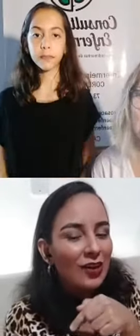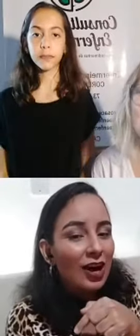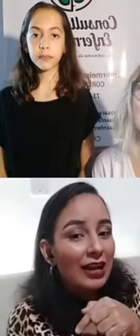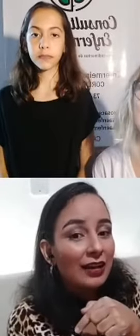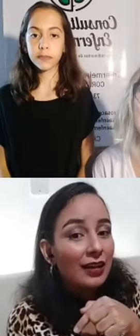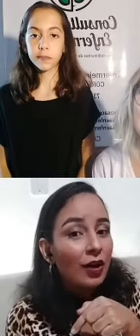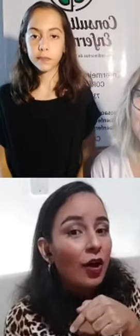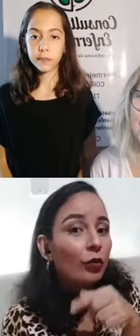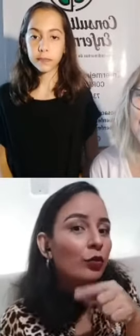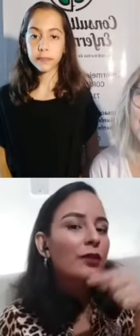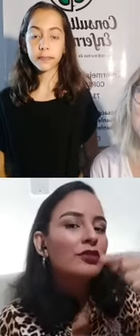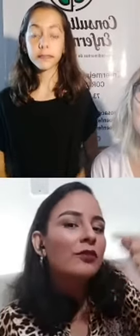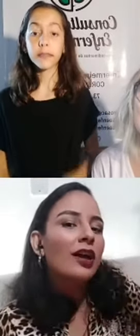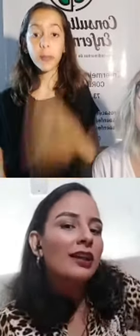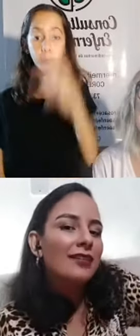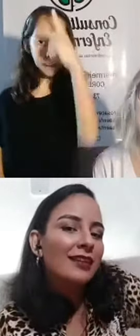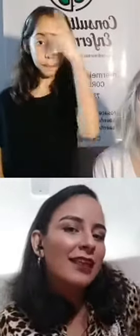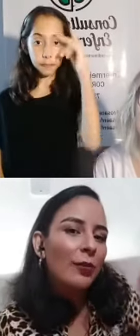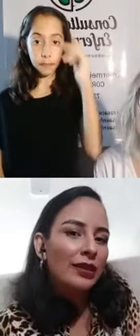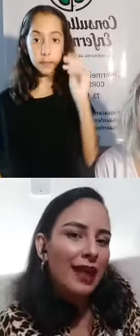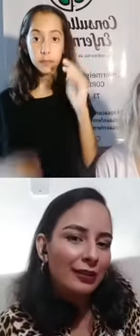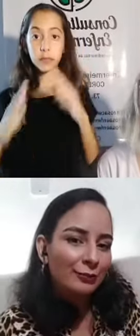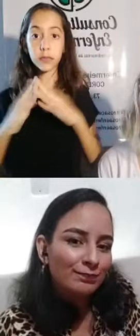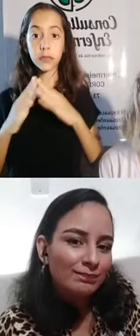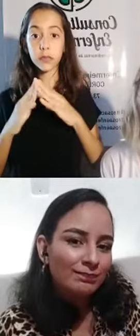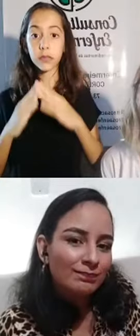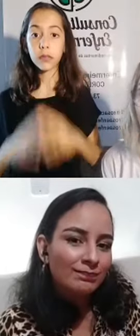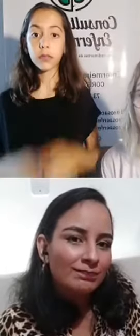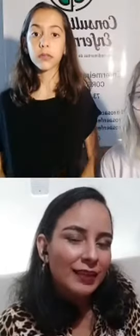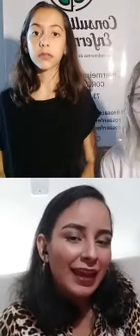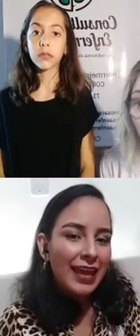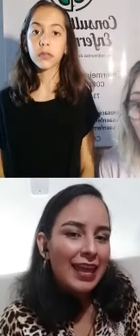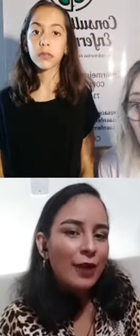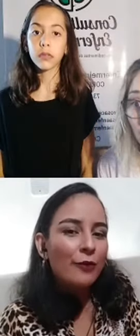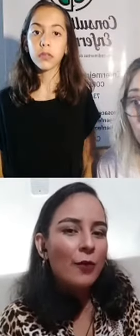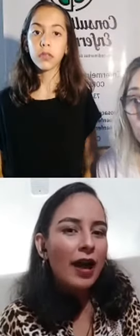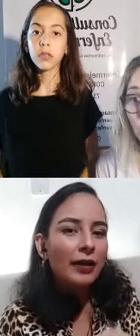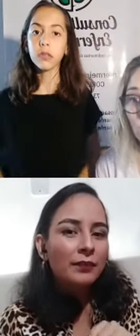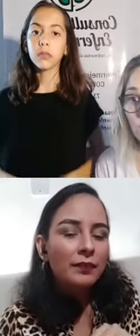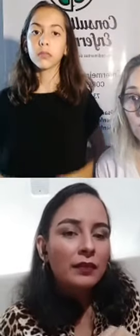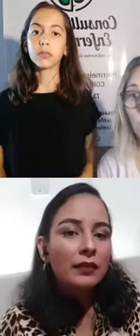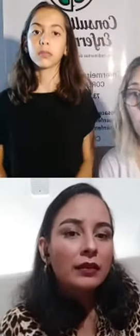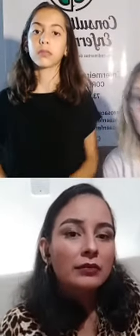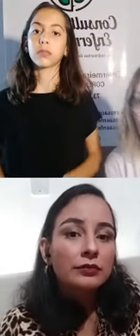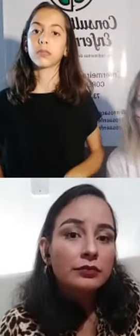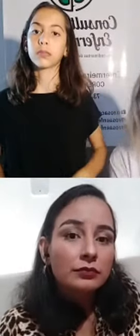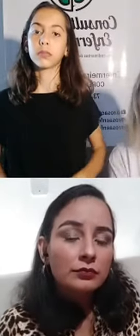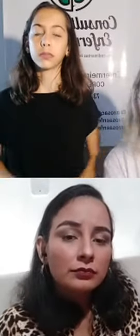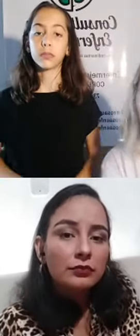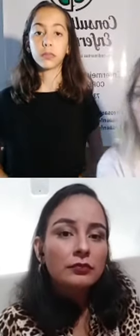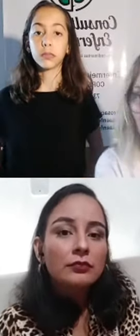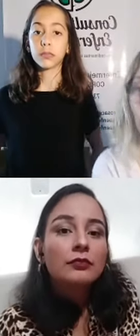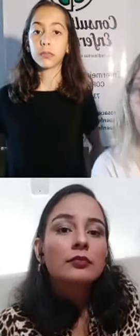gente olha o número de violências que tem aumentado. Exato, né? Era uma questão que a gente ia